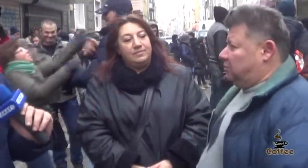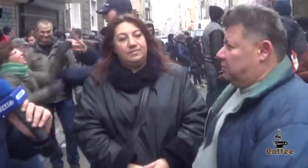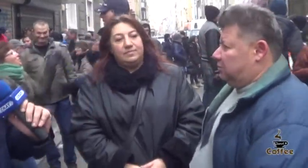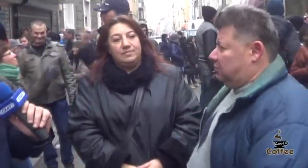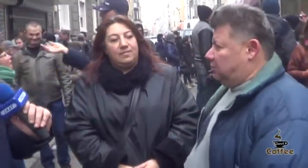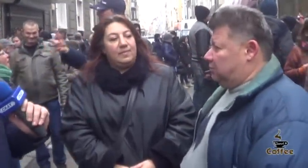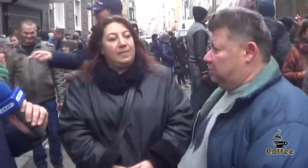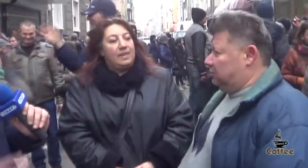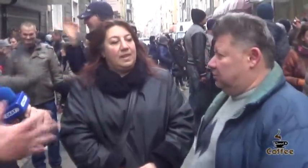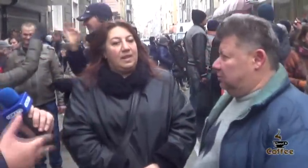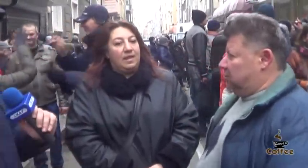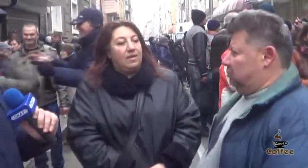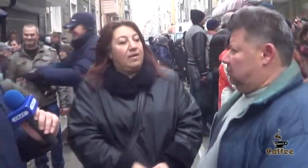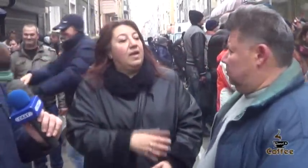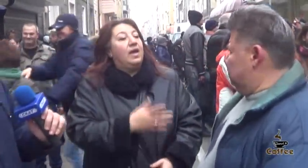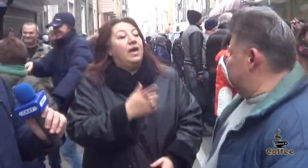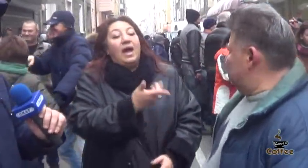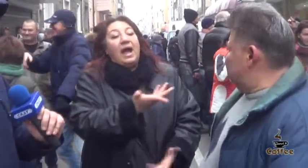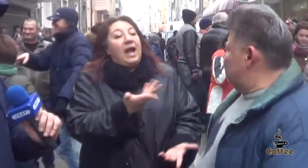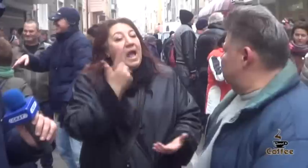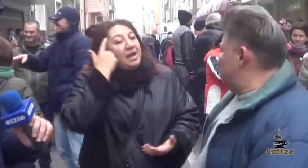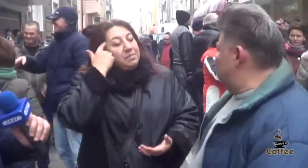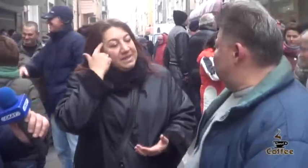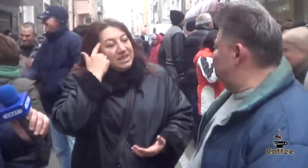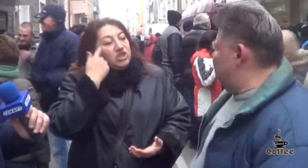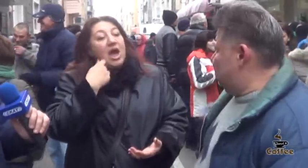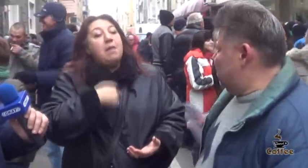Панов, кой ще сложи на неговия пост? Както мислиш,